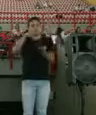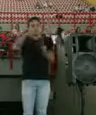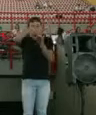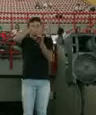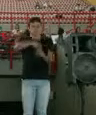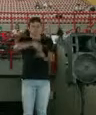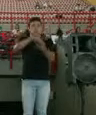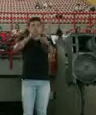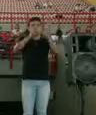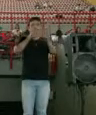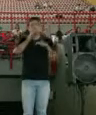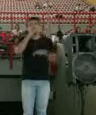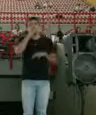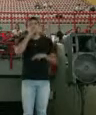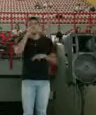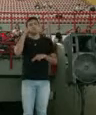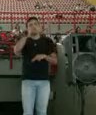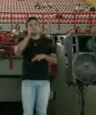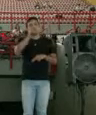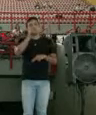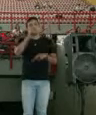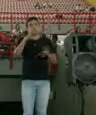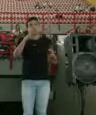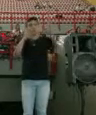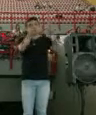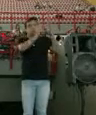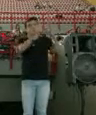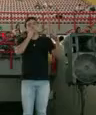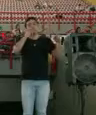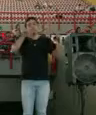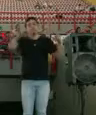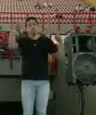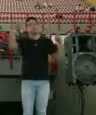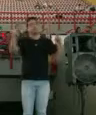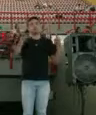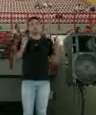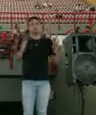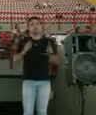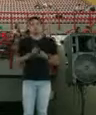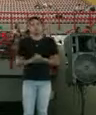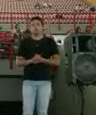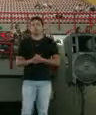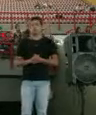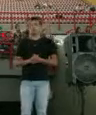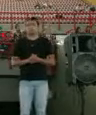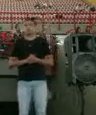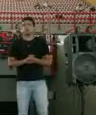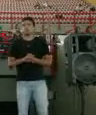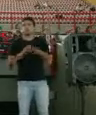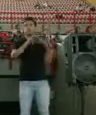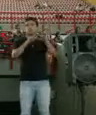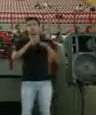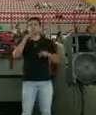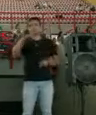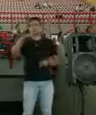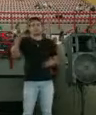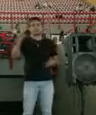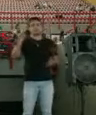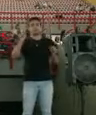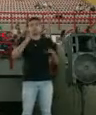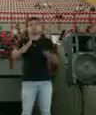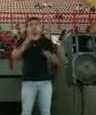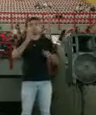de antidoping nesses caras não é feito no dia da luta, é depois. Então, o atleta do MMA pode usar